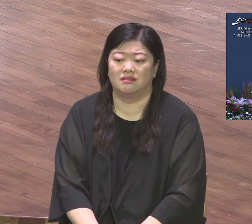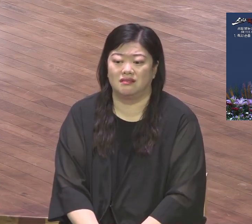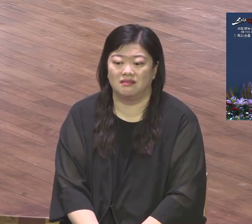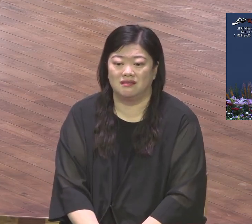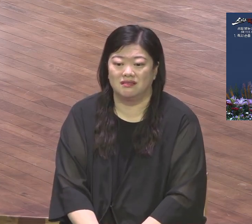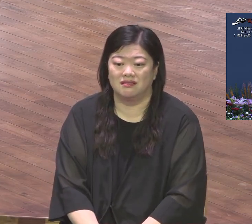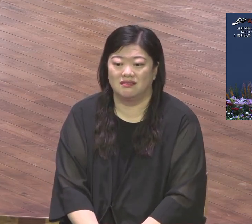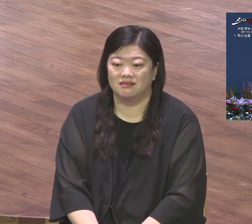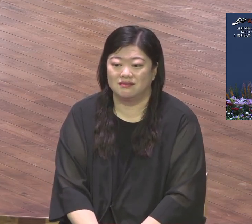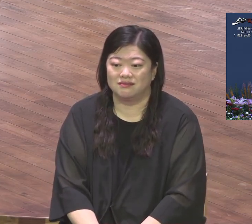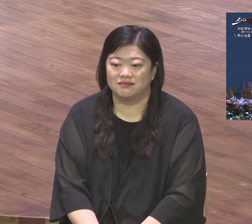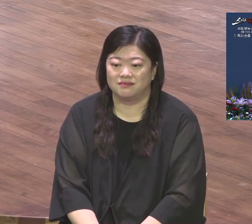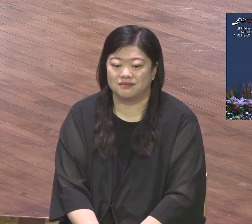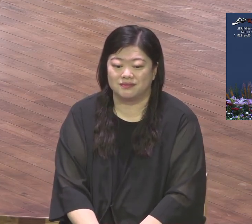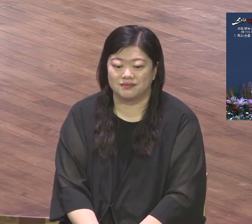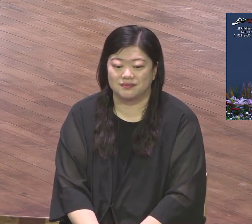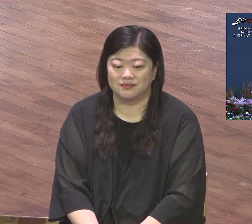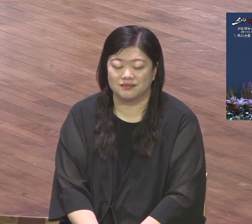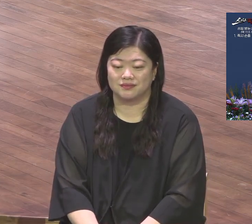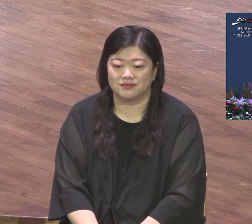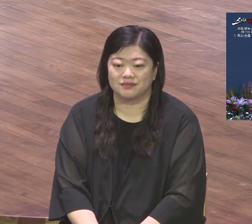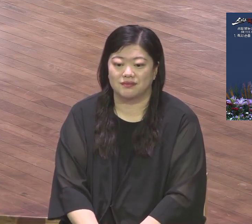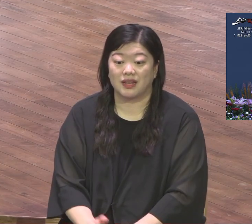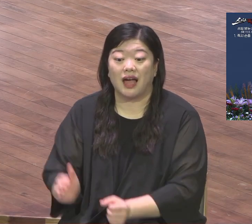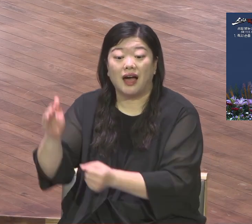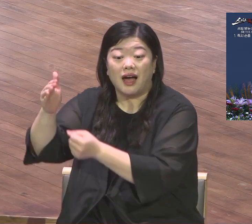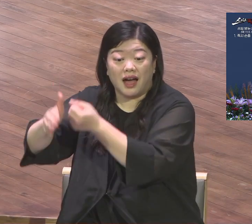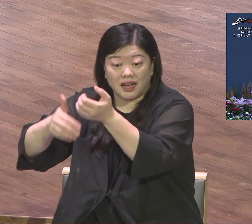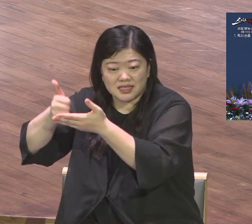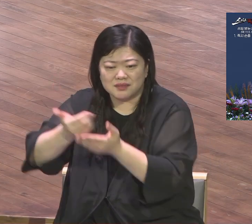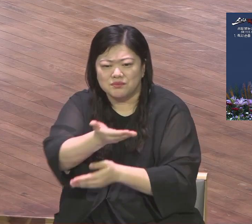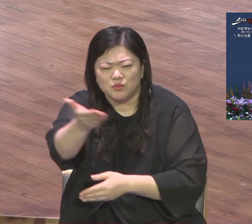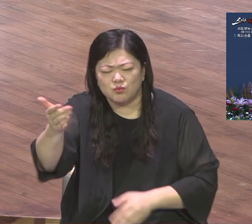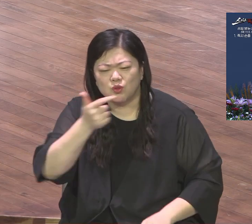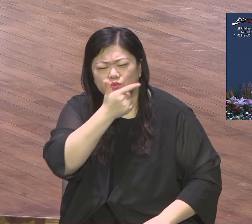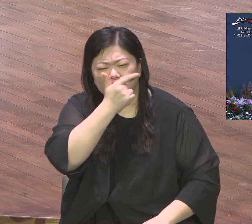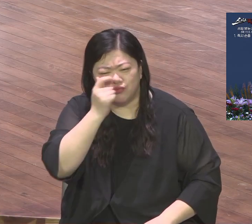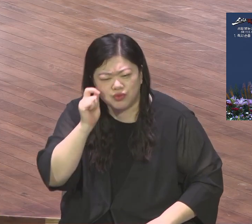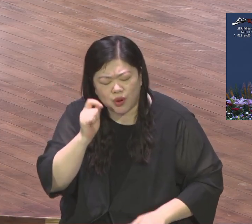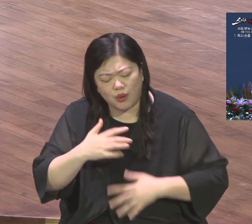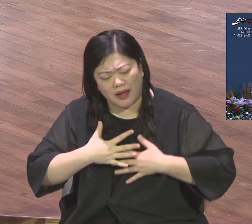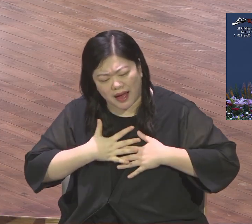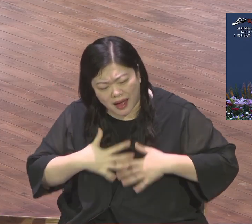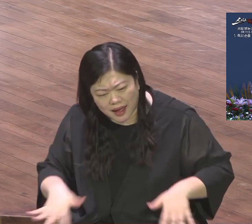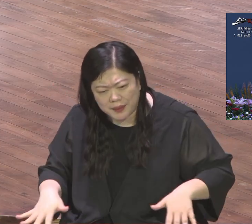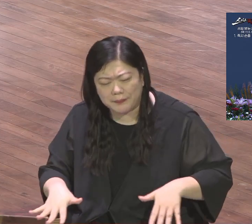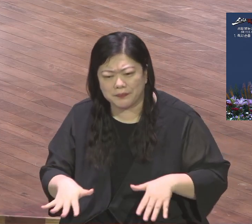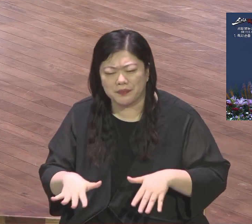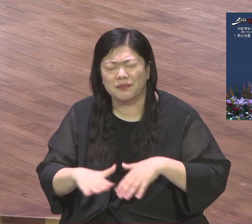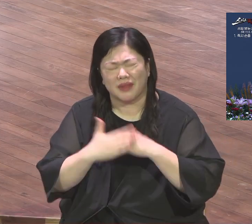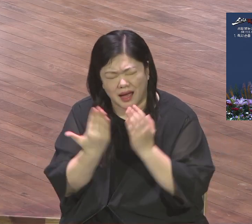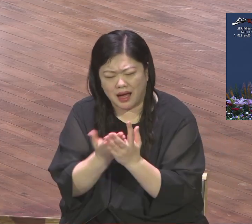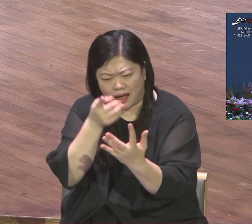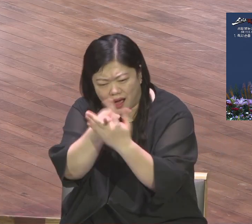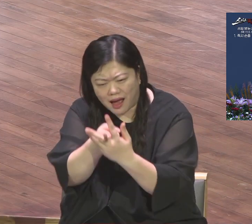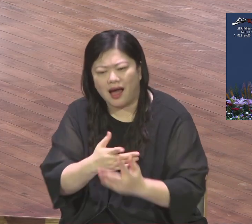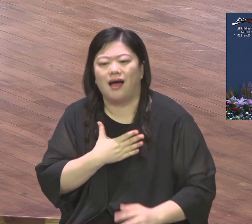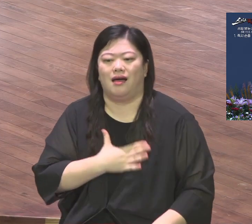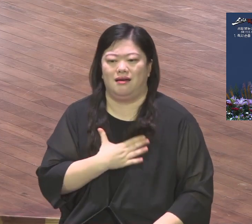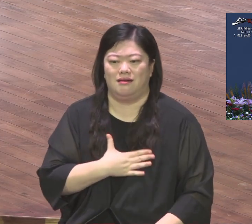보면 하나님께서는 우리 연약함, 무능, 부족함을 다 알고 계신다 했어요. 다 알고 계세요.